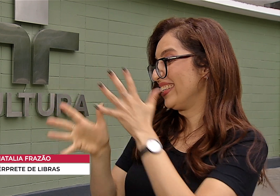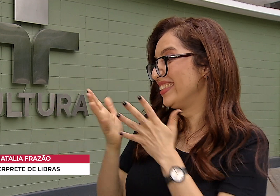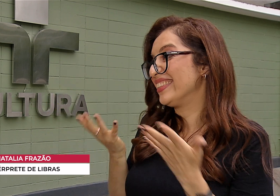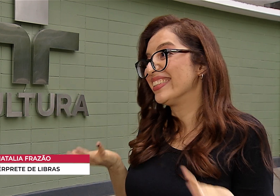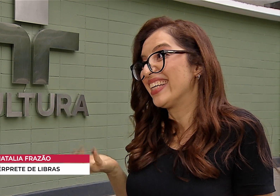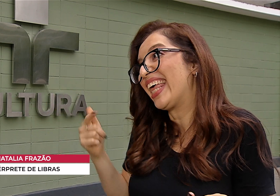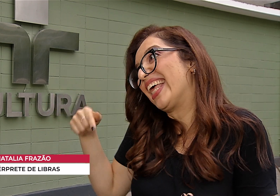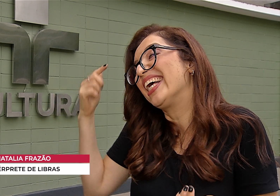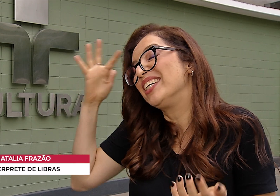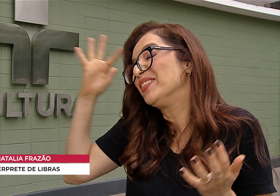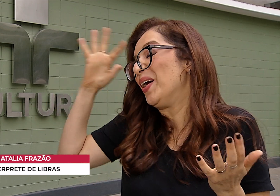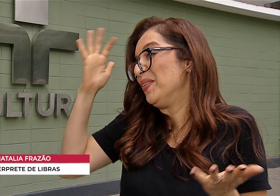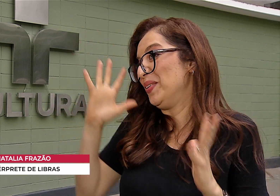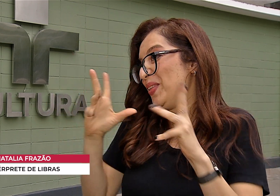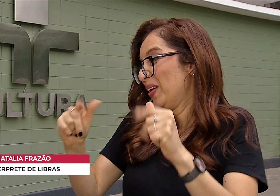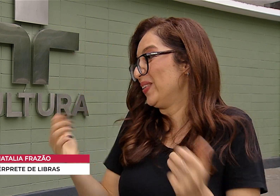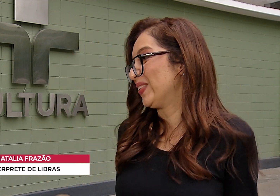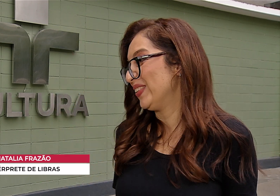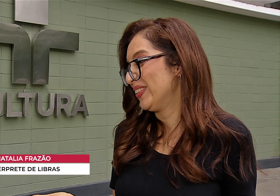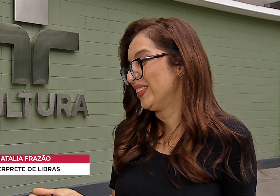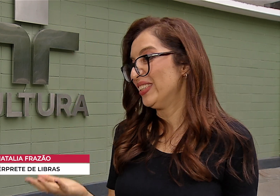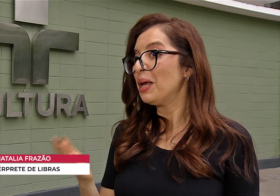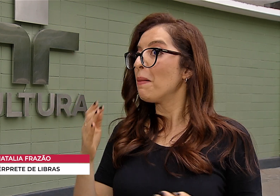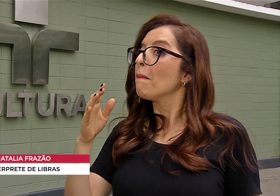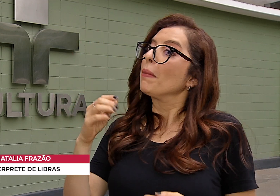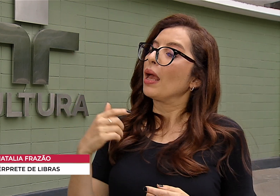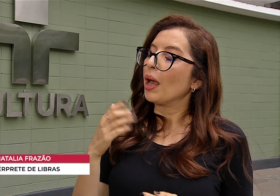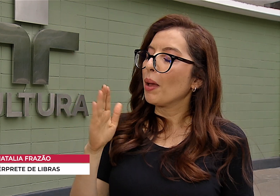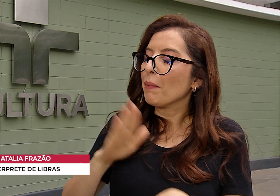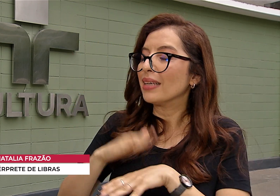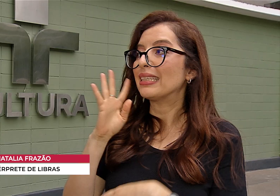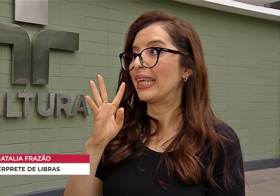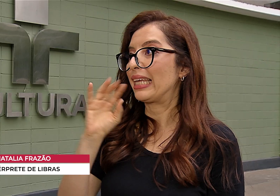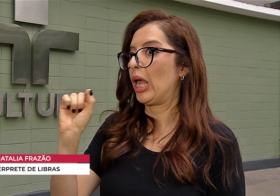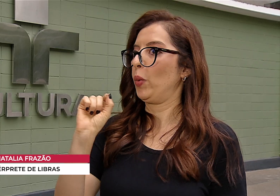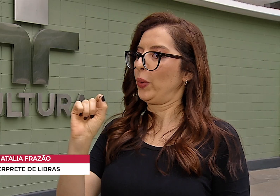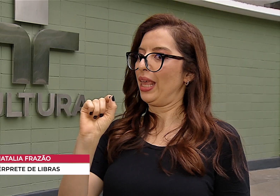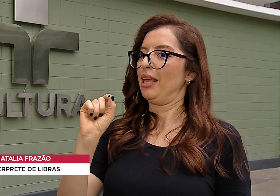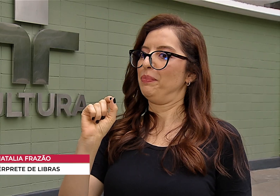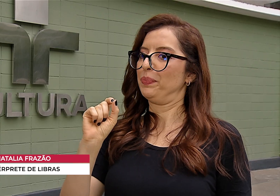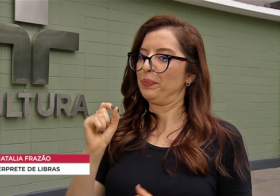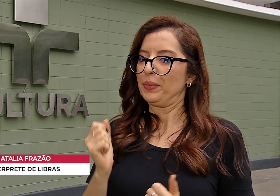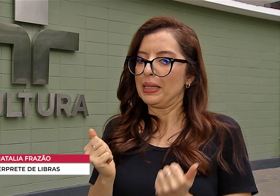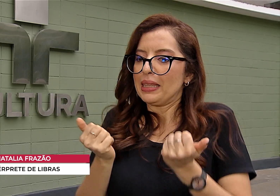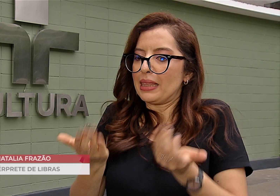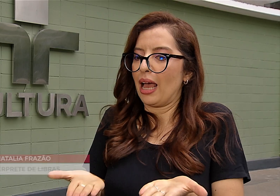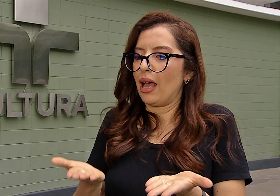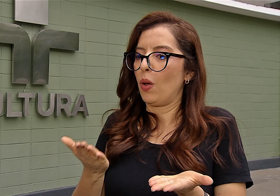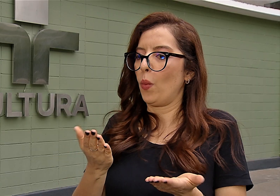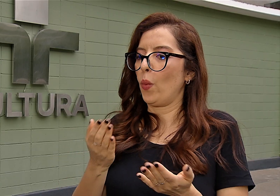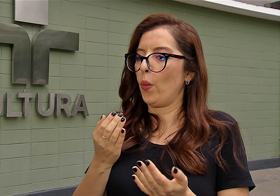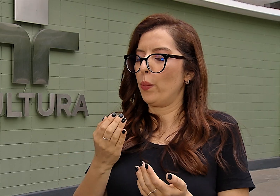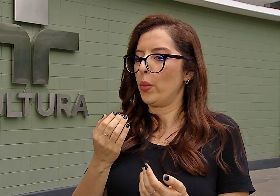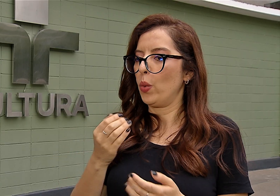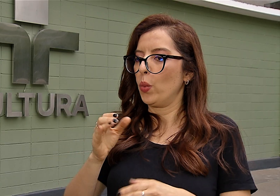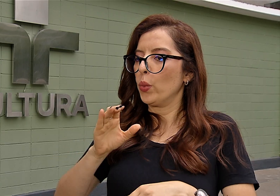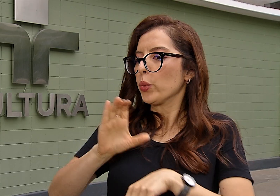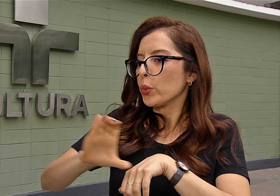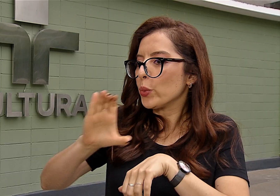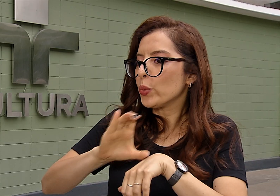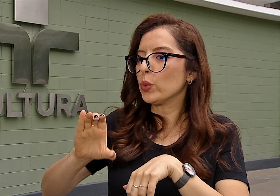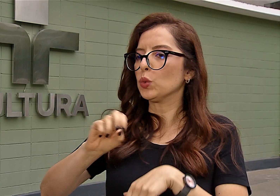ideal seria você conversar comigo em língua de sinais. Mas o legal